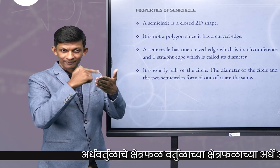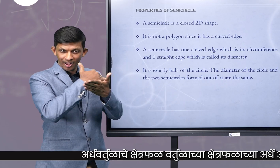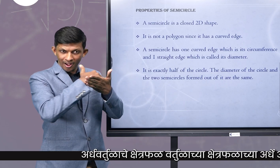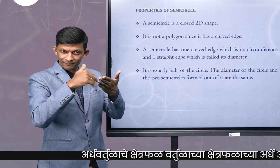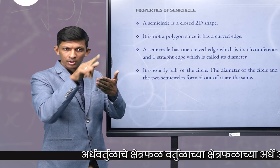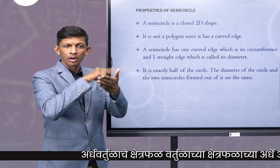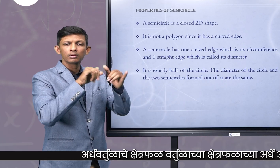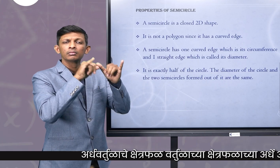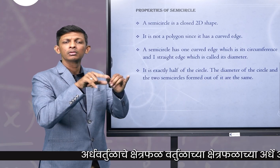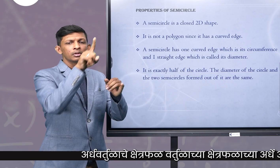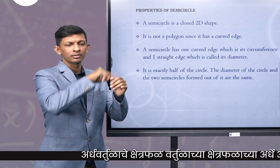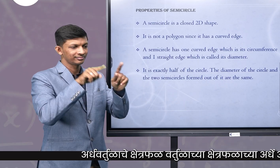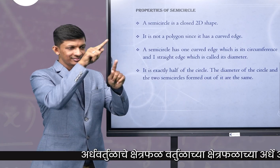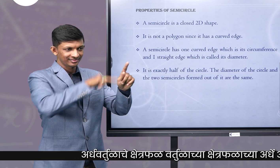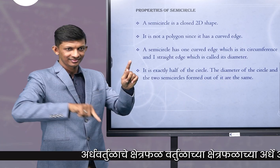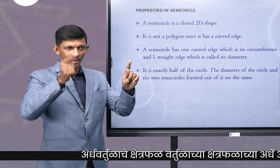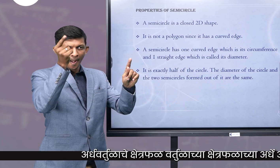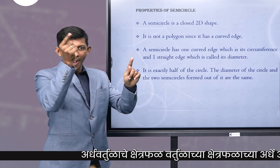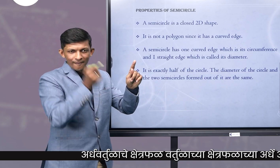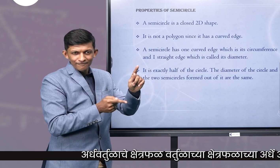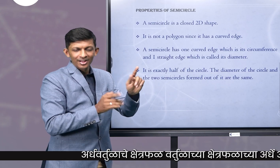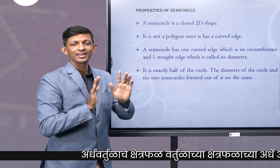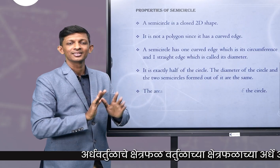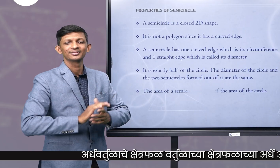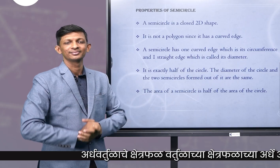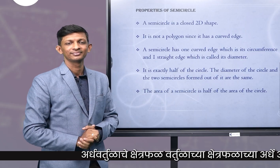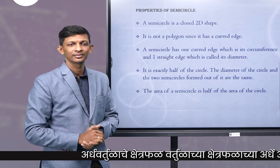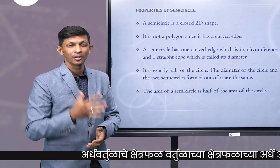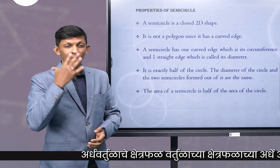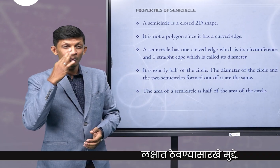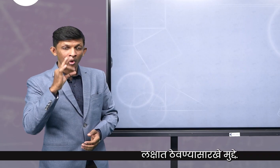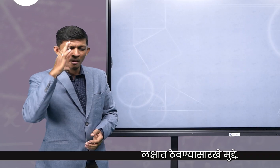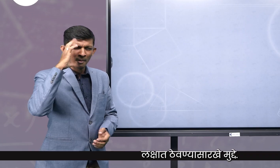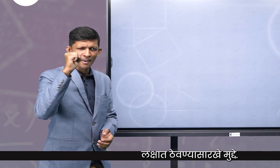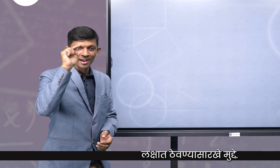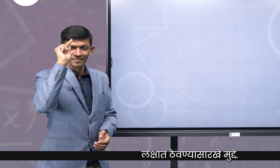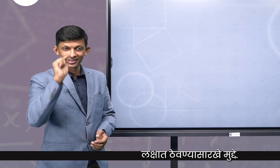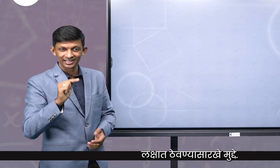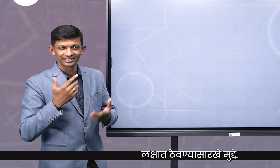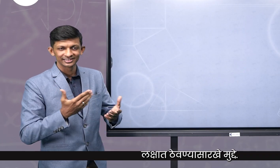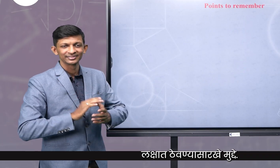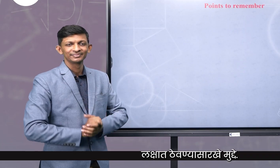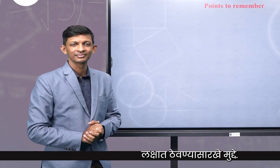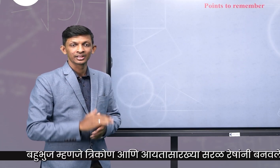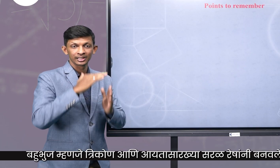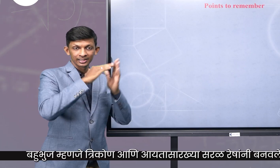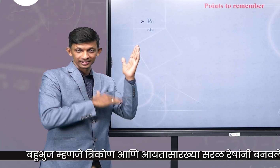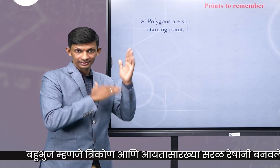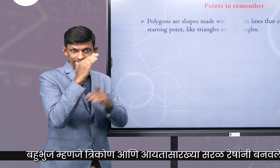अर्धवर्तुळाचे क्षेत्रफळ वर्तुळाच्या क्षेत्रफळाच्या अर्धे असते. लक्षात ठेवण्यासारखे मुद्दे. बहुभुज